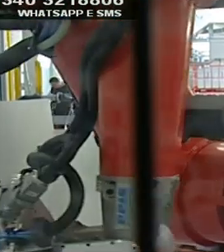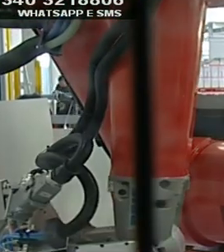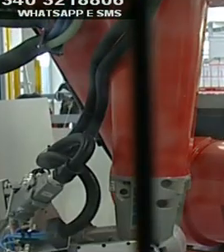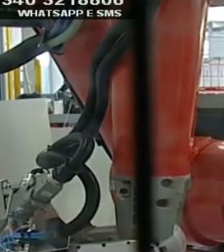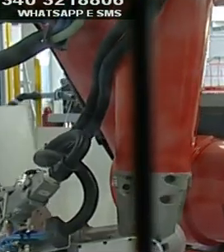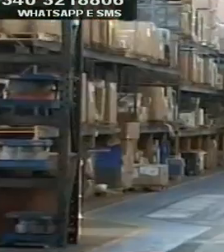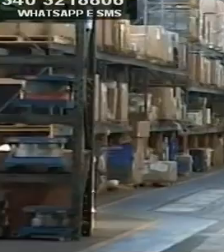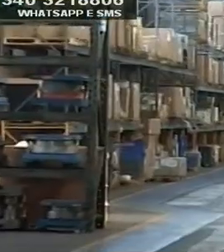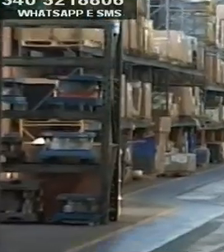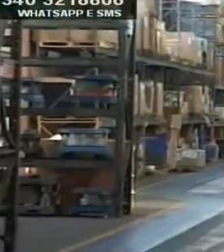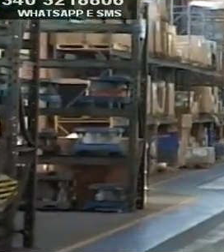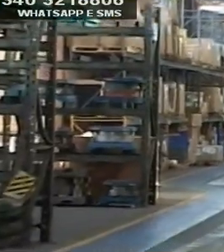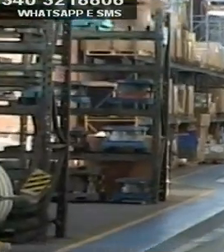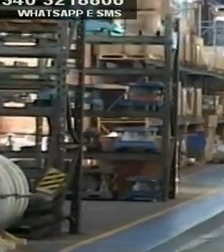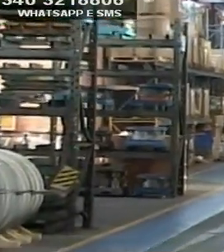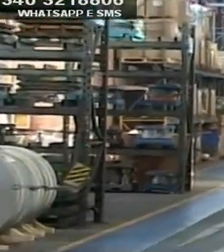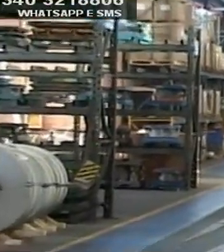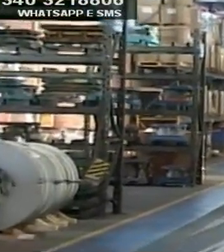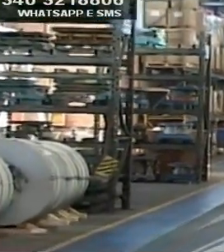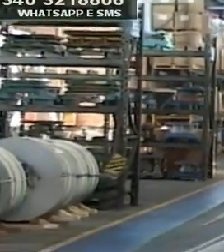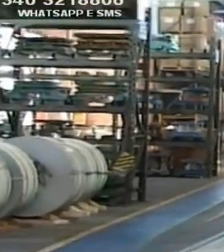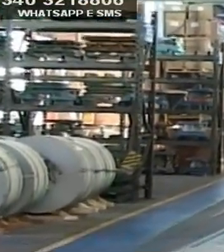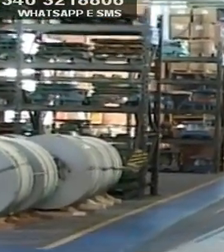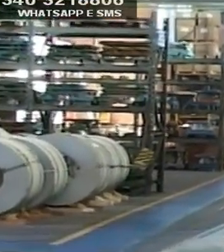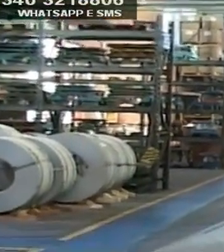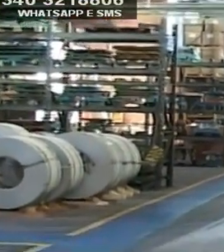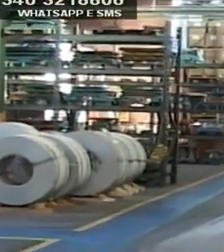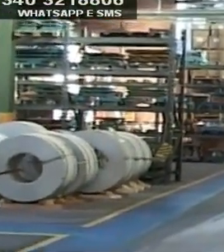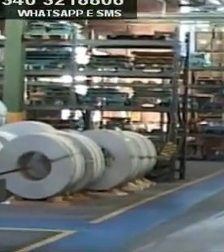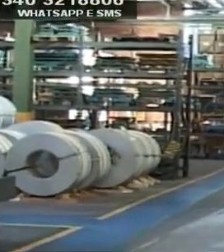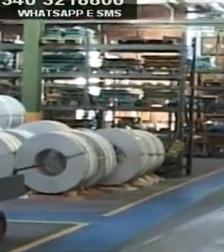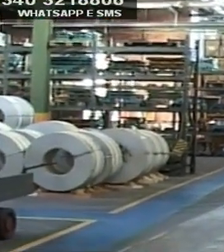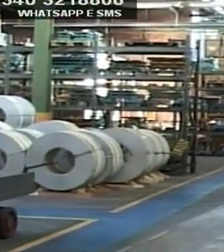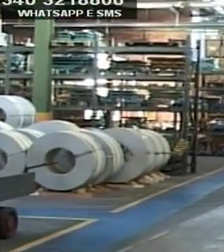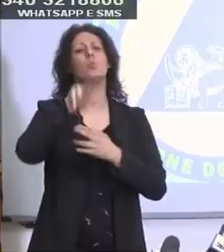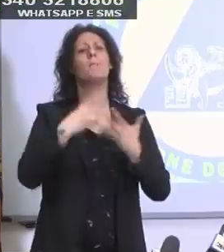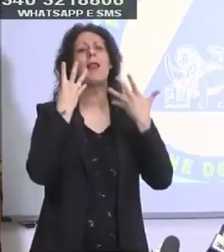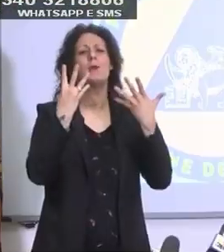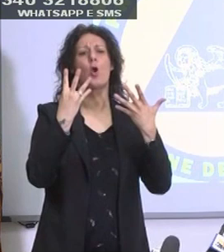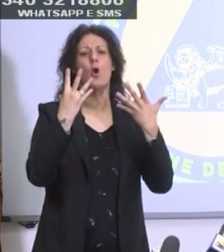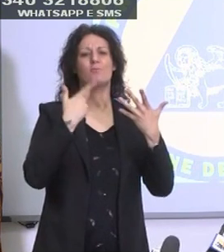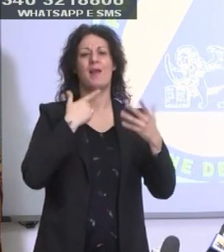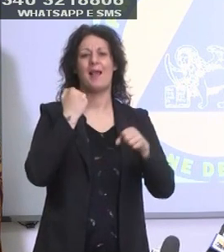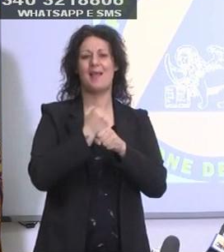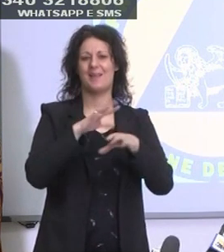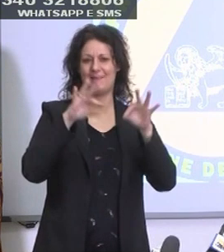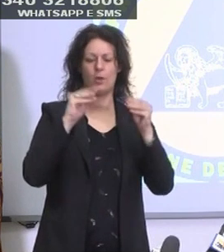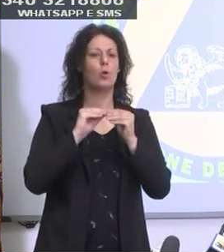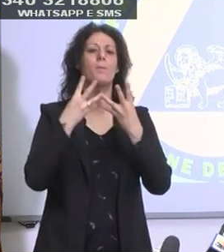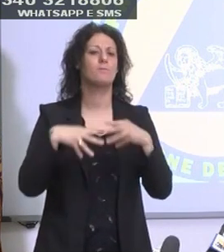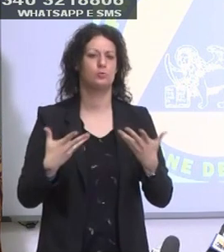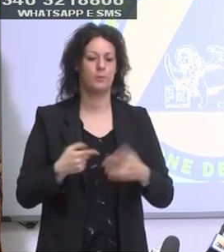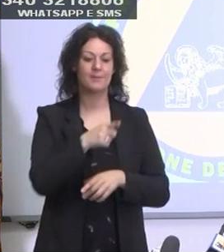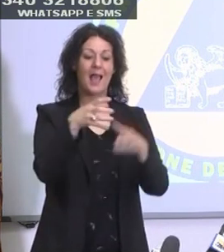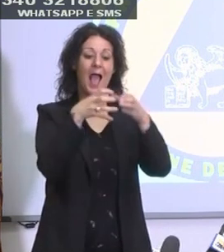di uno strumento sbagliato con un meccanismo contorto che va a penalizzare i lavoratori. L'azienda deve fare domanda sul